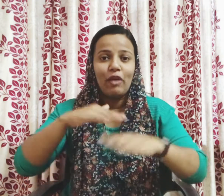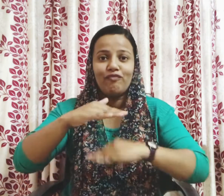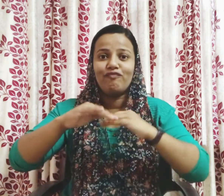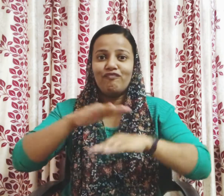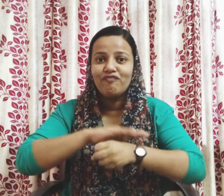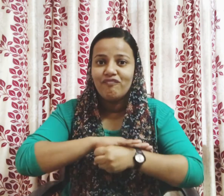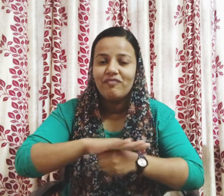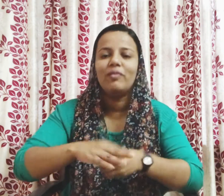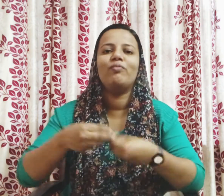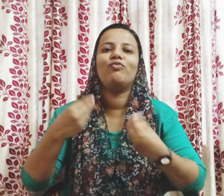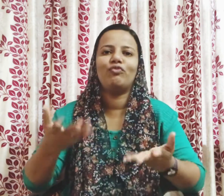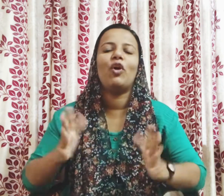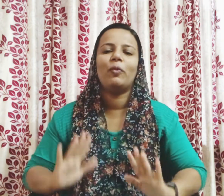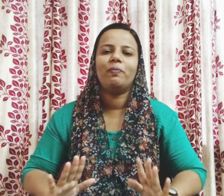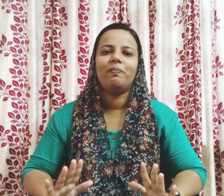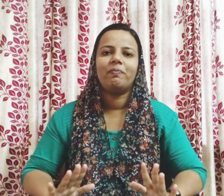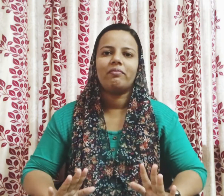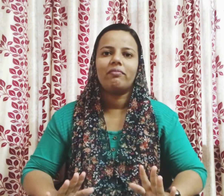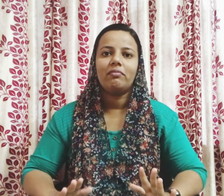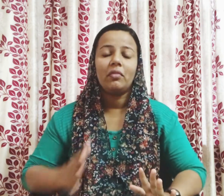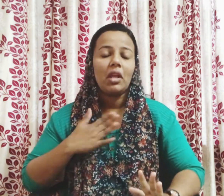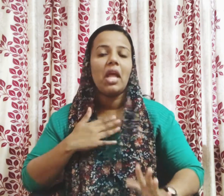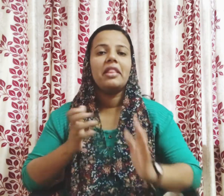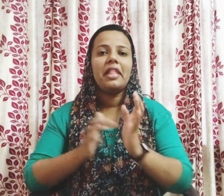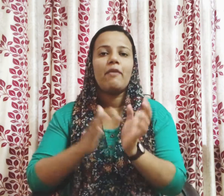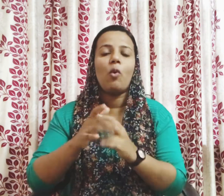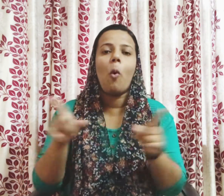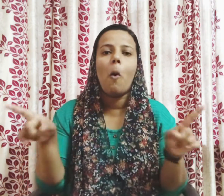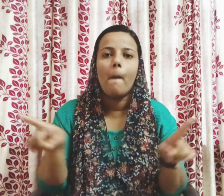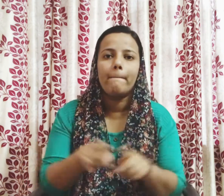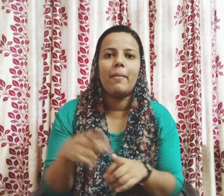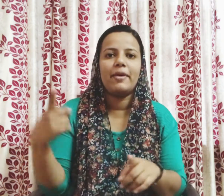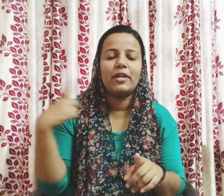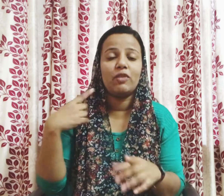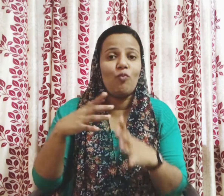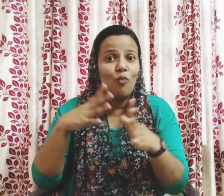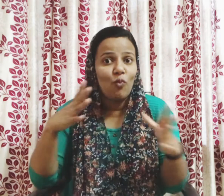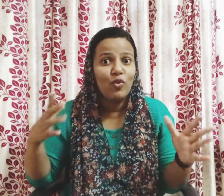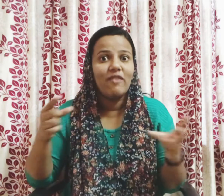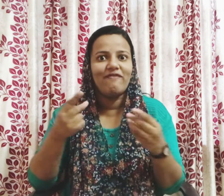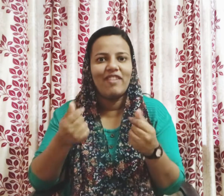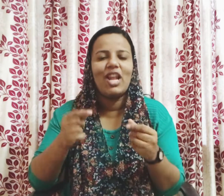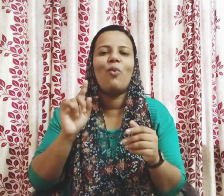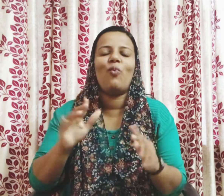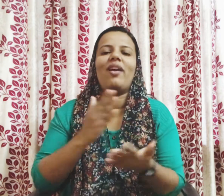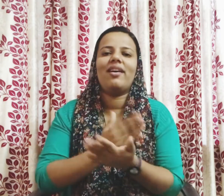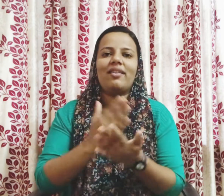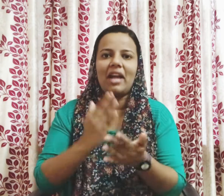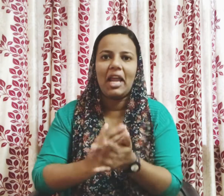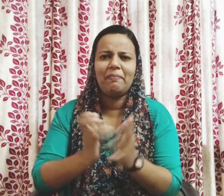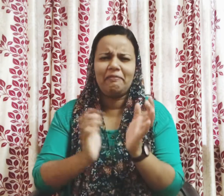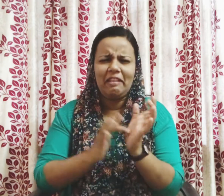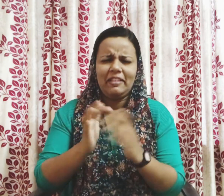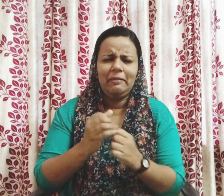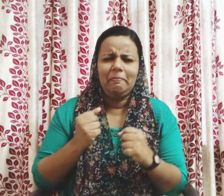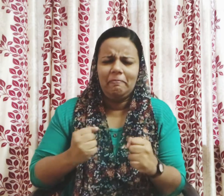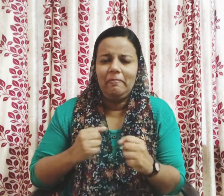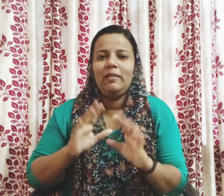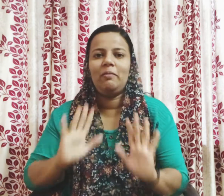ചെയ്യും. അപ്പോൾ ദൈവസന്നിധിയിൽ ഇരിക്കുന്നത് മോസ്റ്റ് ഇമ്പോർട്ടൻ്റ് കാര്യമാണ്. ആ ദൈവസന്നിധി ഇരുന്ന് പ്രാപിച്ചിട്ട് വേണം